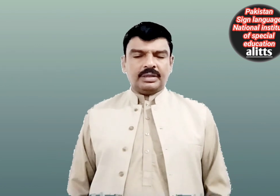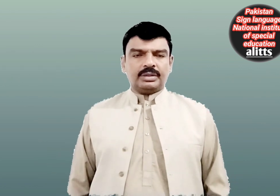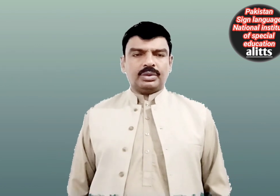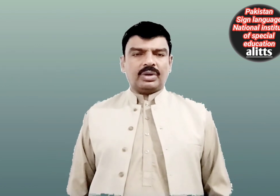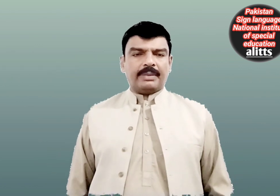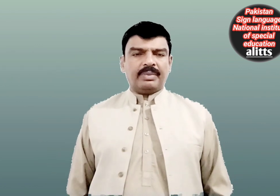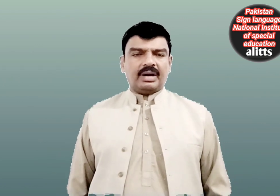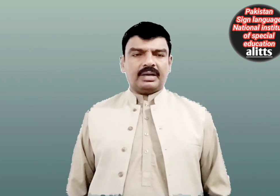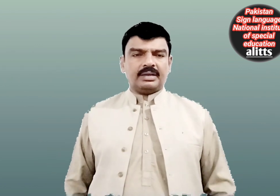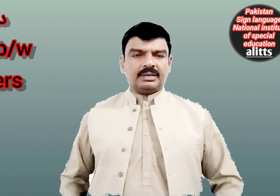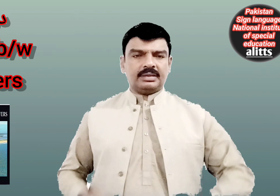दोआबा,